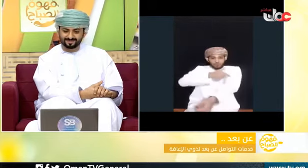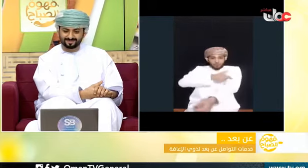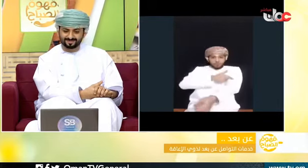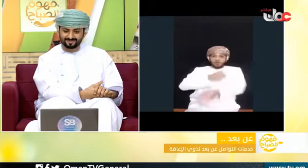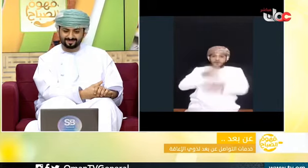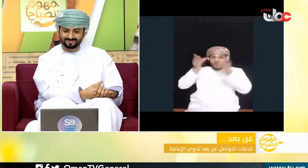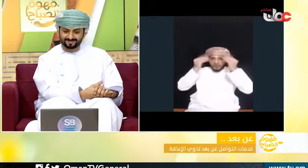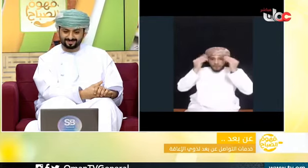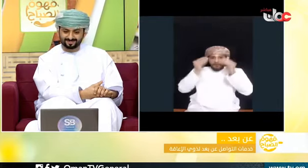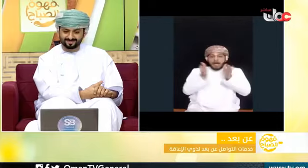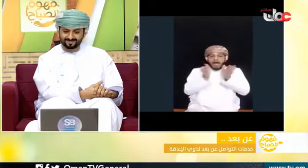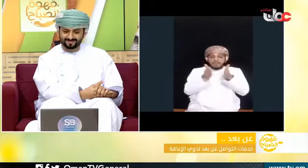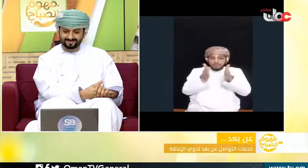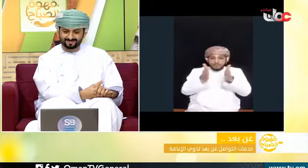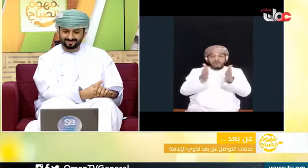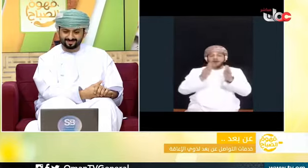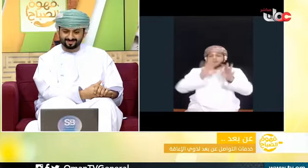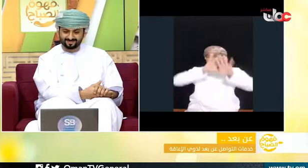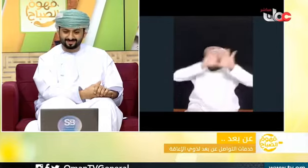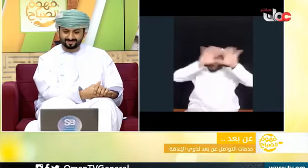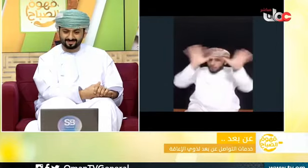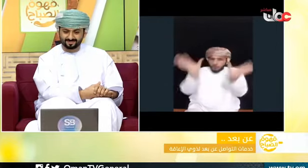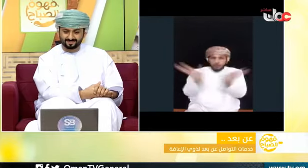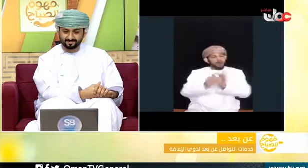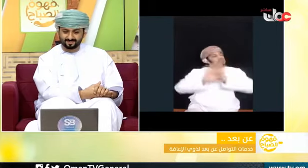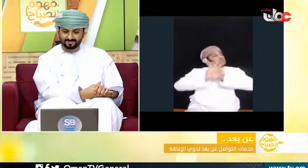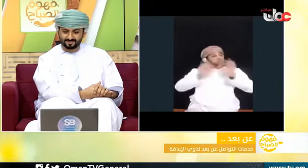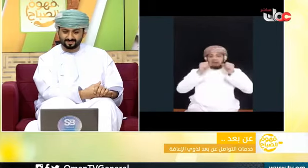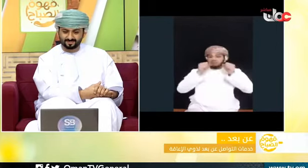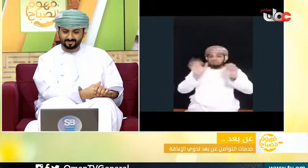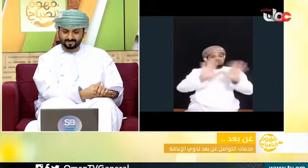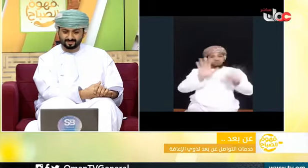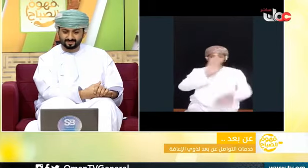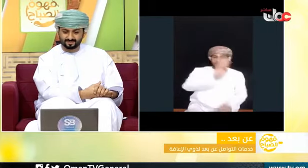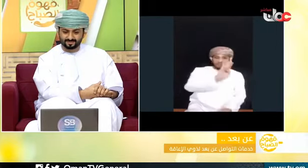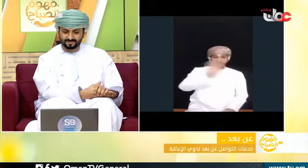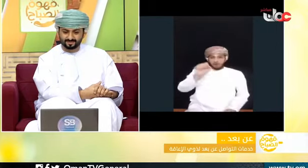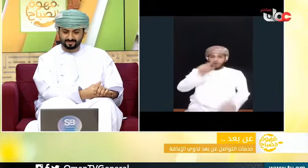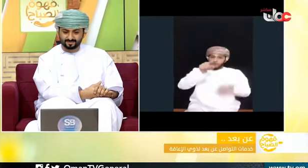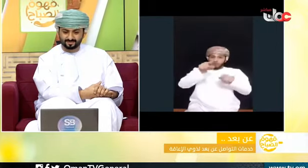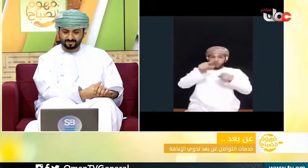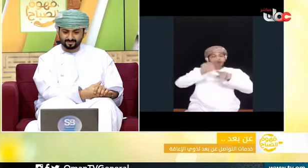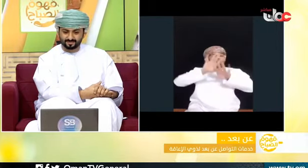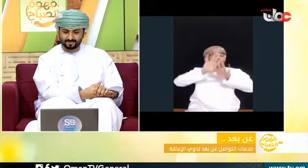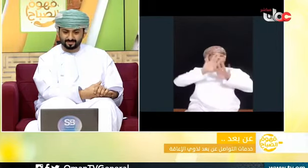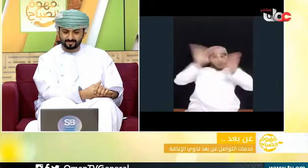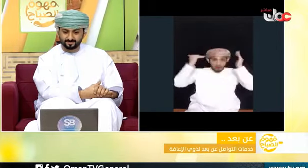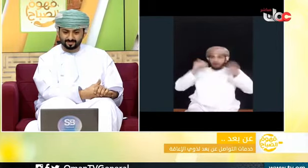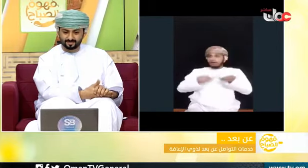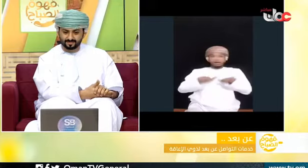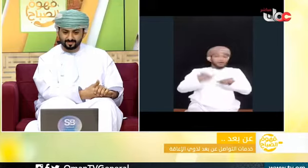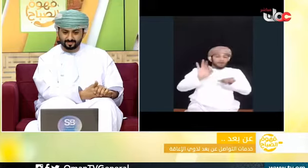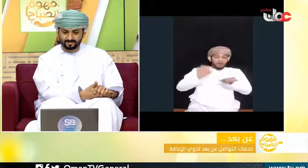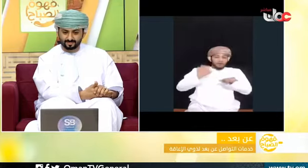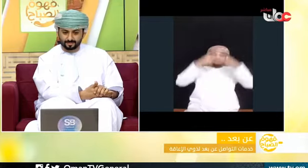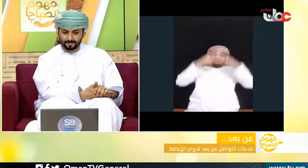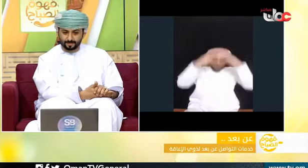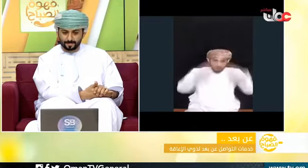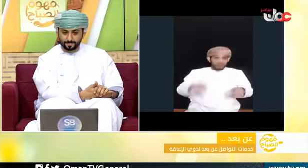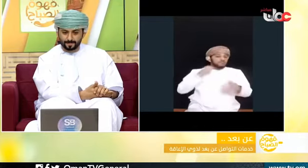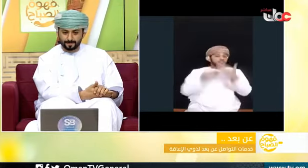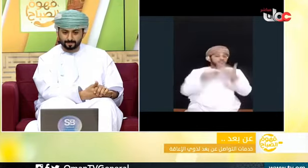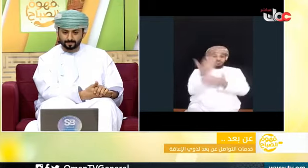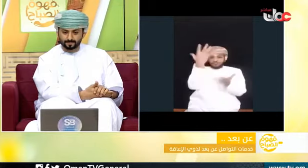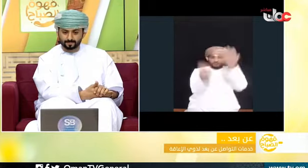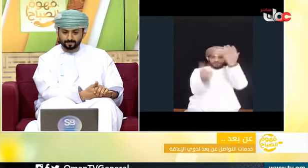إلى المنازل، وأيضا الخدمات الطبية وآلية طريق توصيلها جميعها الحمد لله بكل سهولة عن طريق هذا التطبيق،